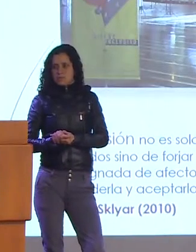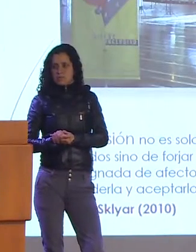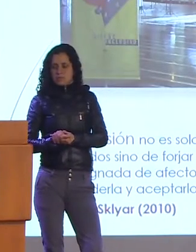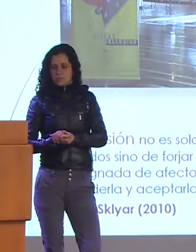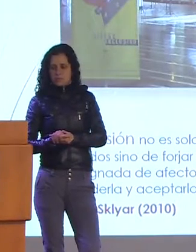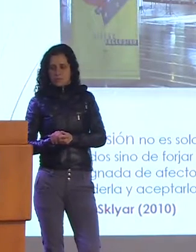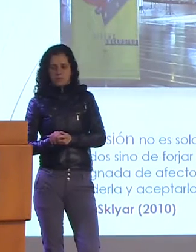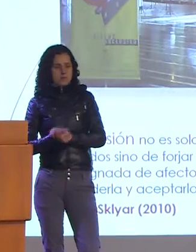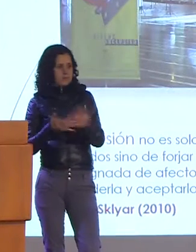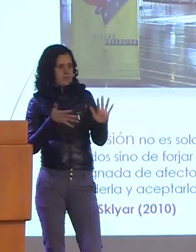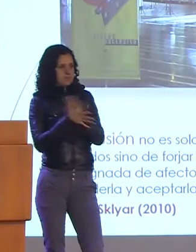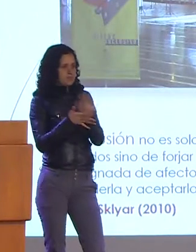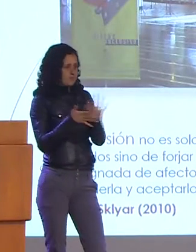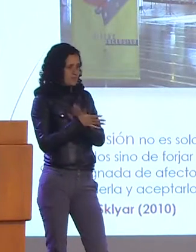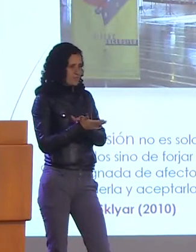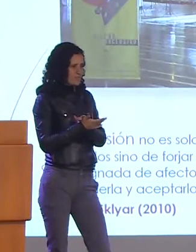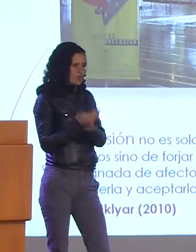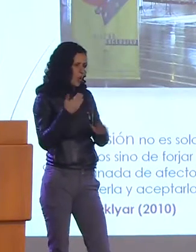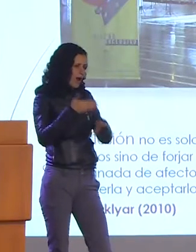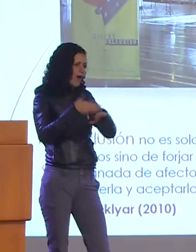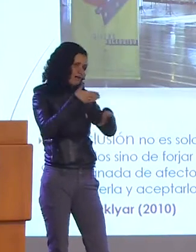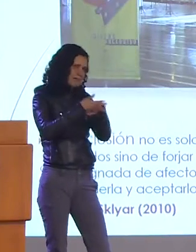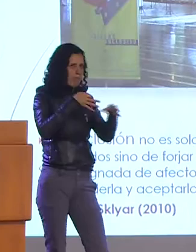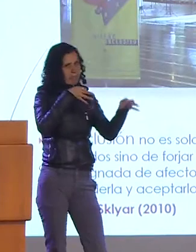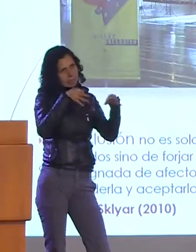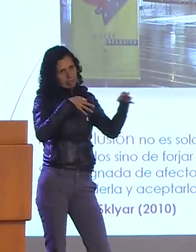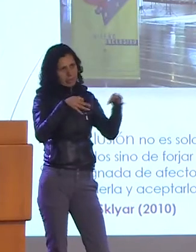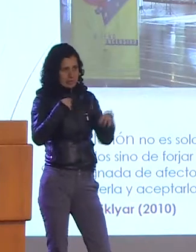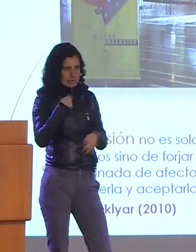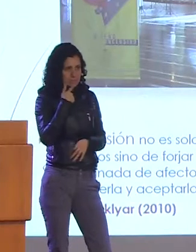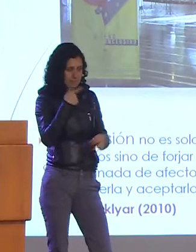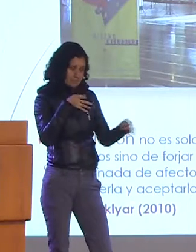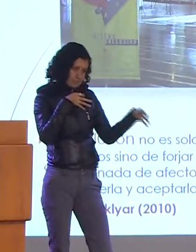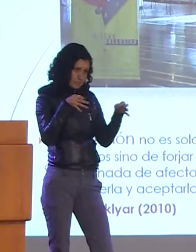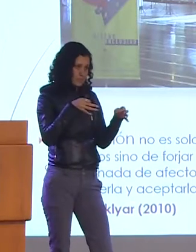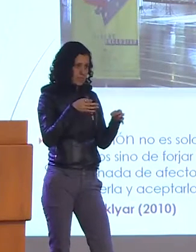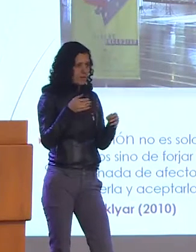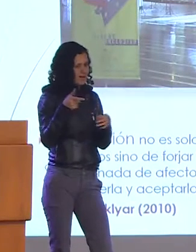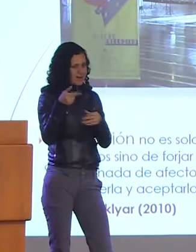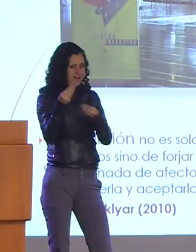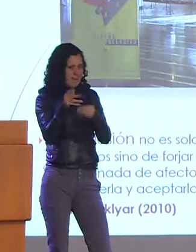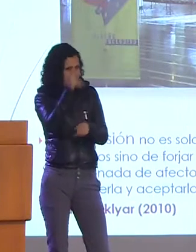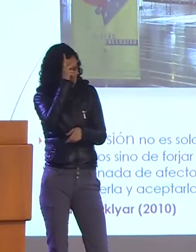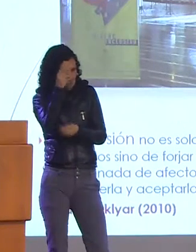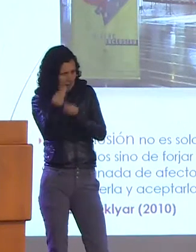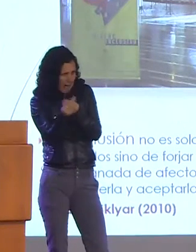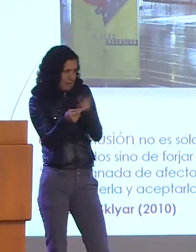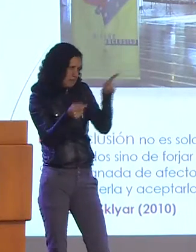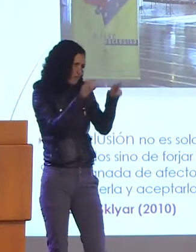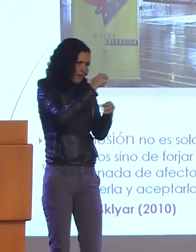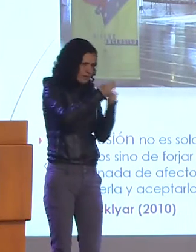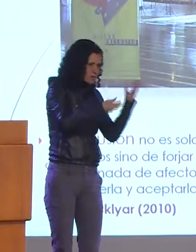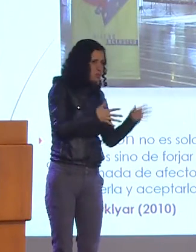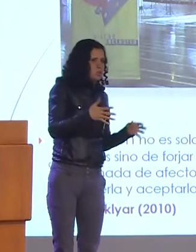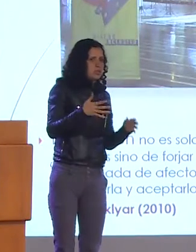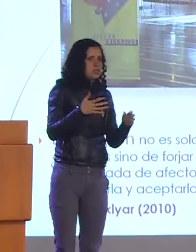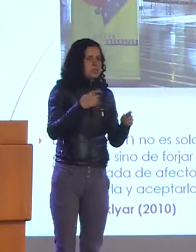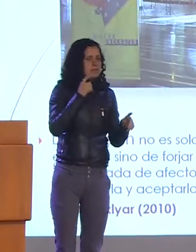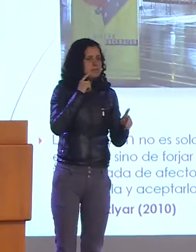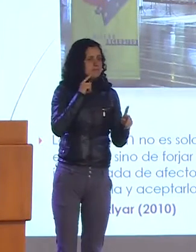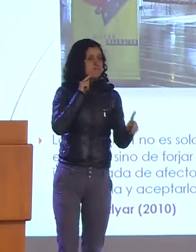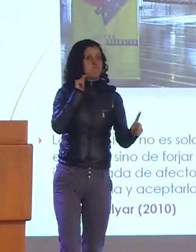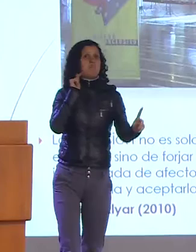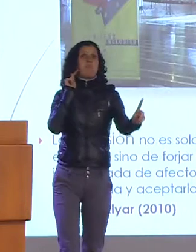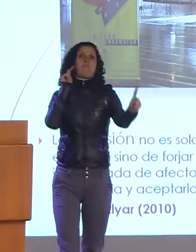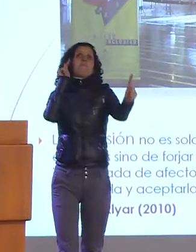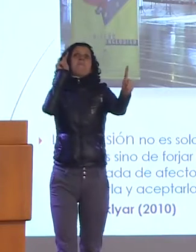que muchas de esas medidas de las que he estado hablando ya han demostrado que son de corto alcance,